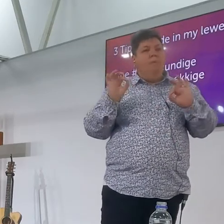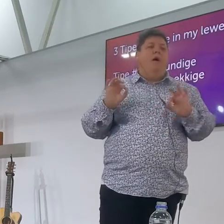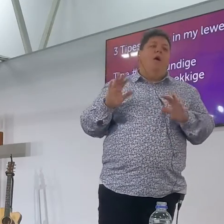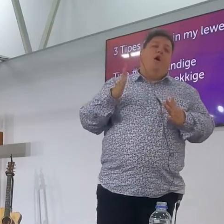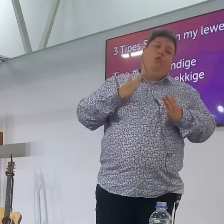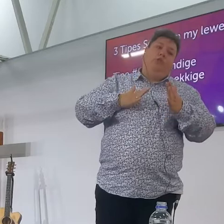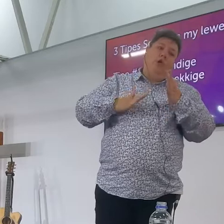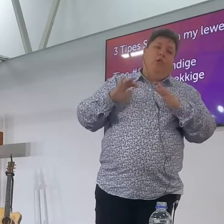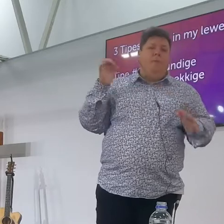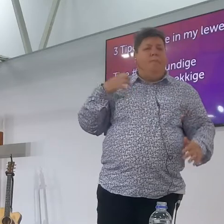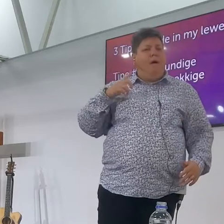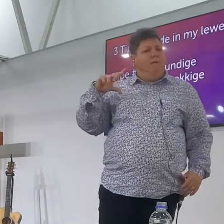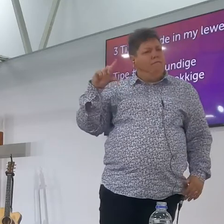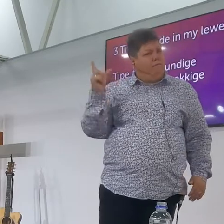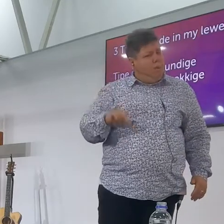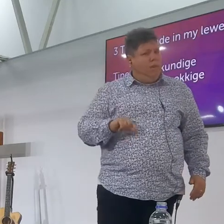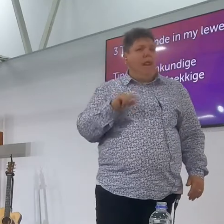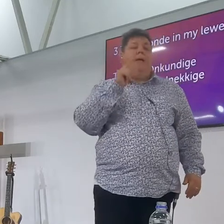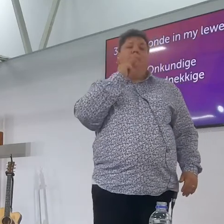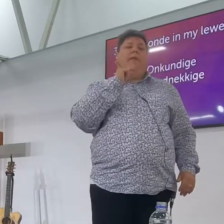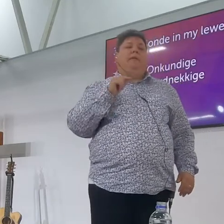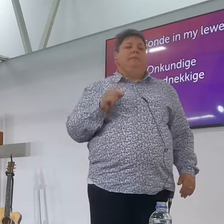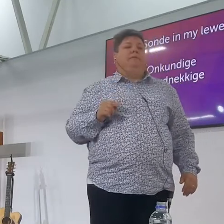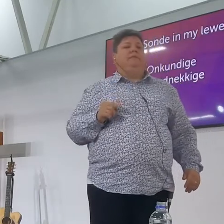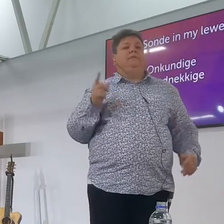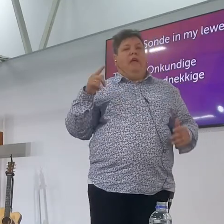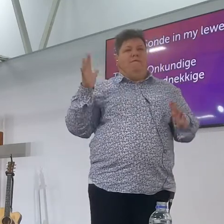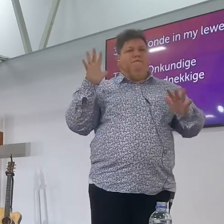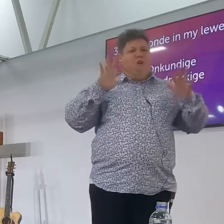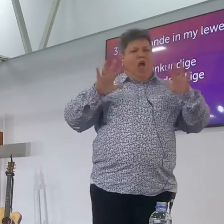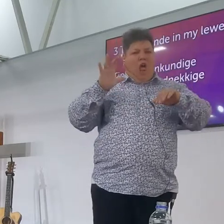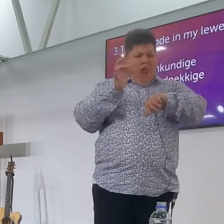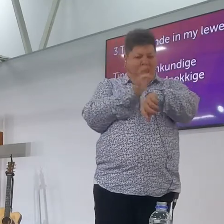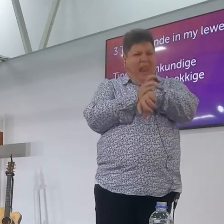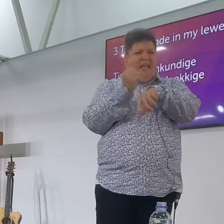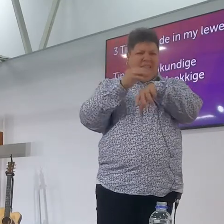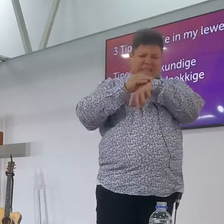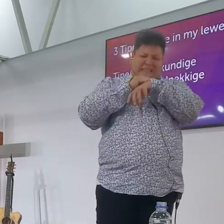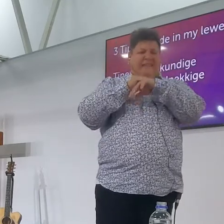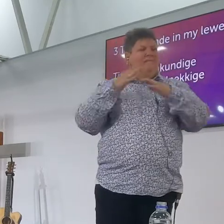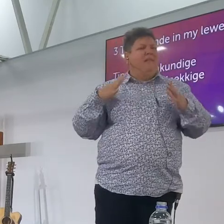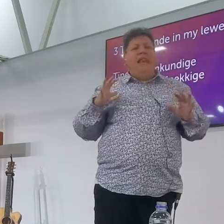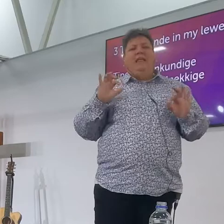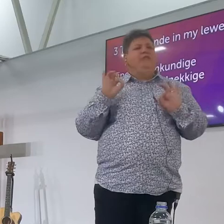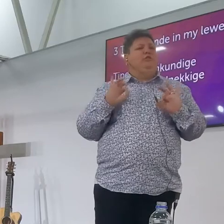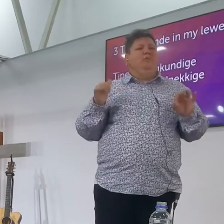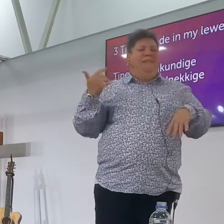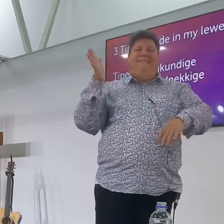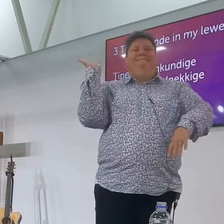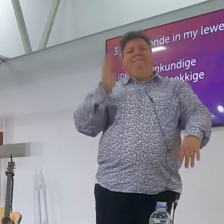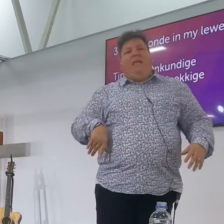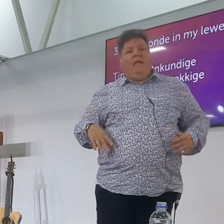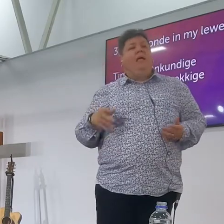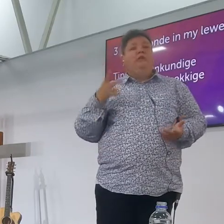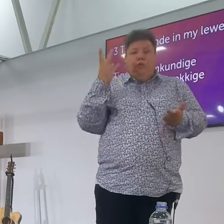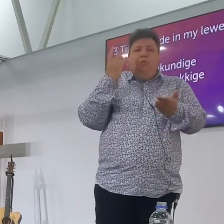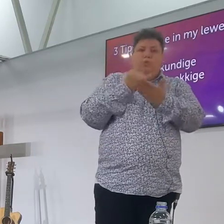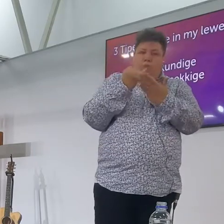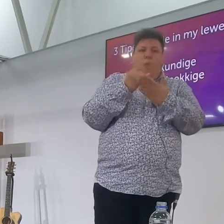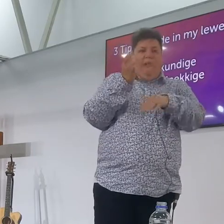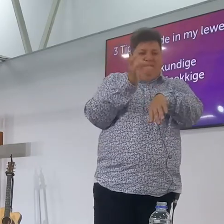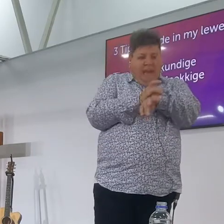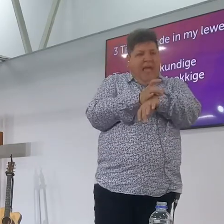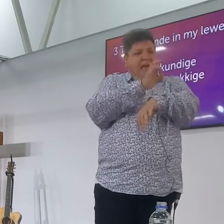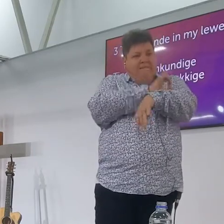mens, regtig sy was. En dan was hierdie hardnekkige vyelheid. En dis baie keer sonde in ons lewe, is dat ons sukkel met hierdie ding en